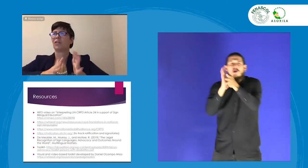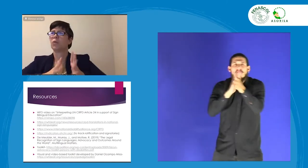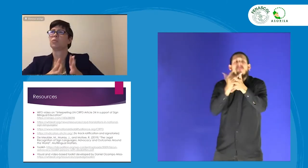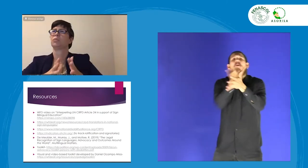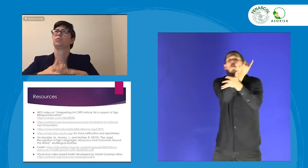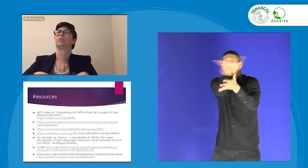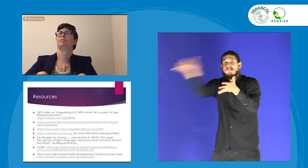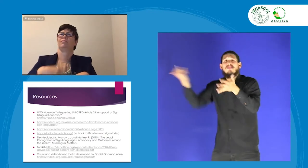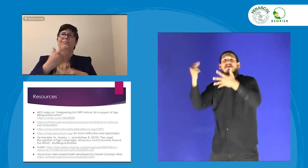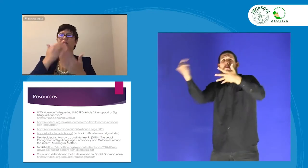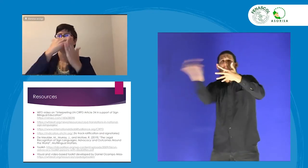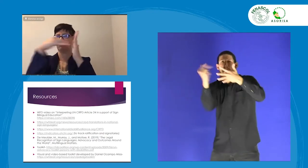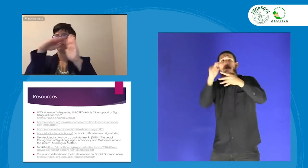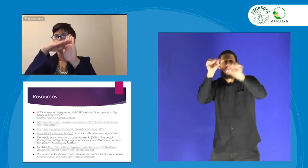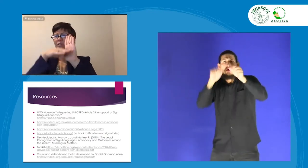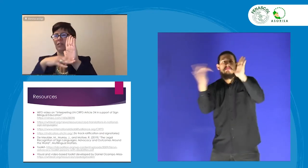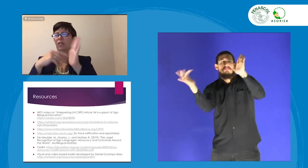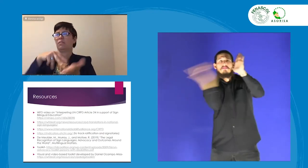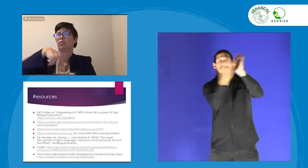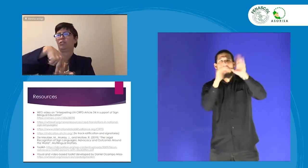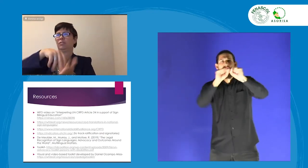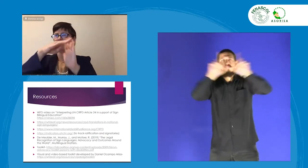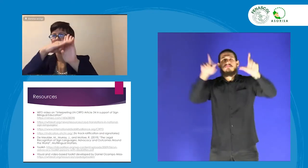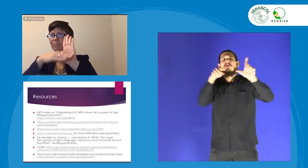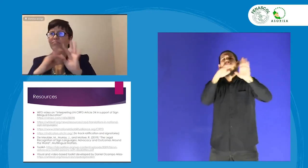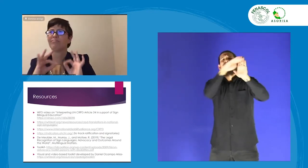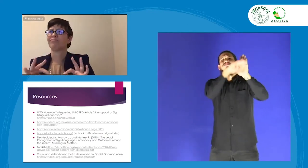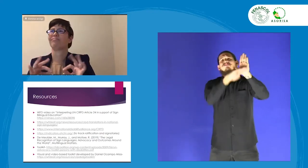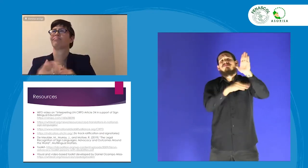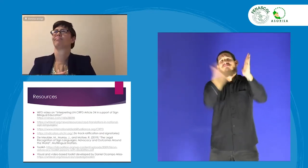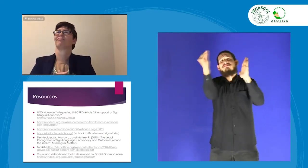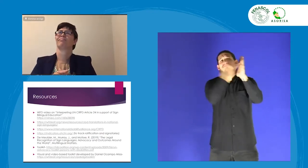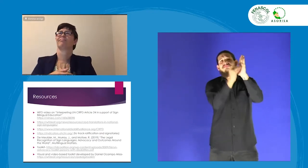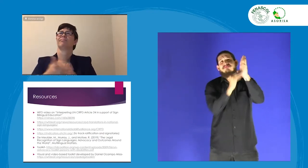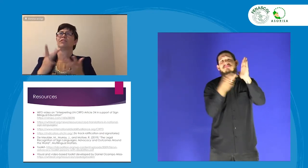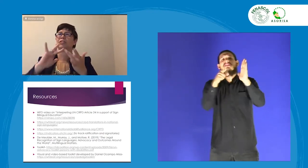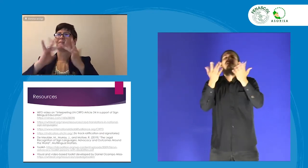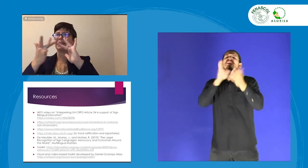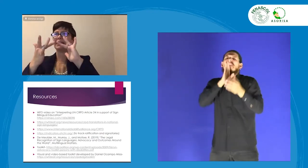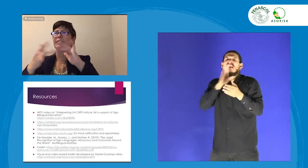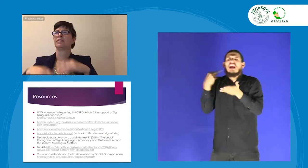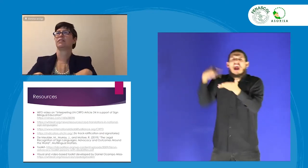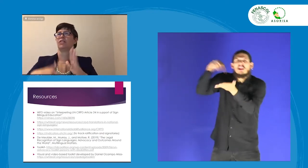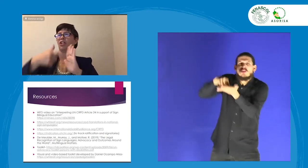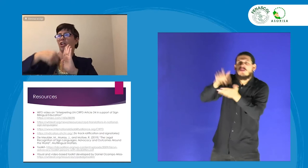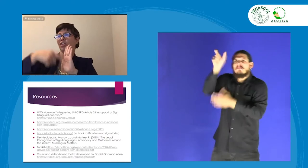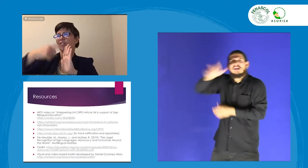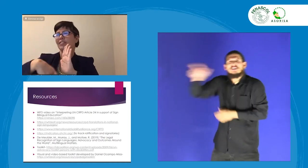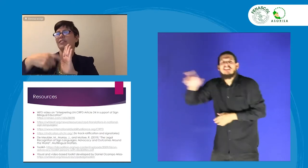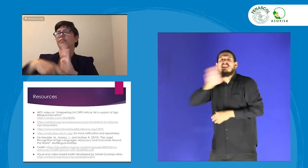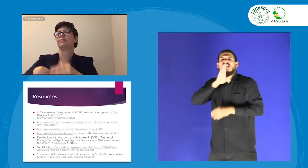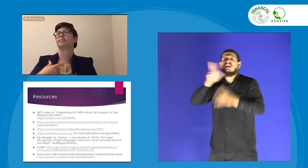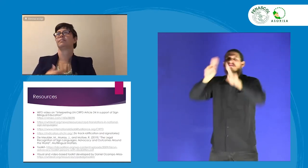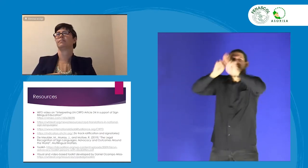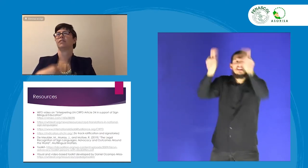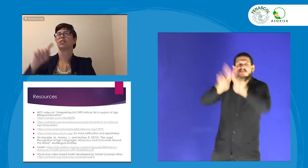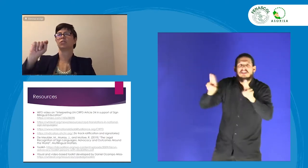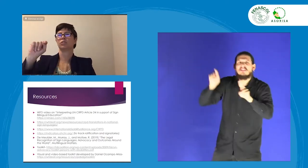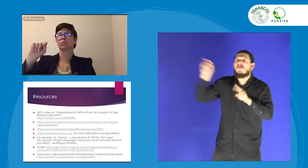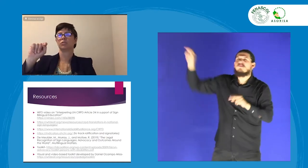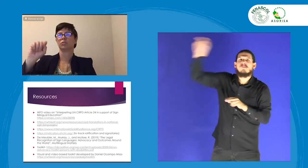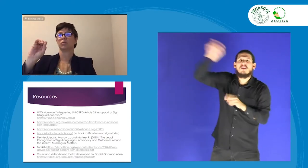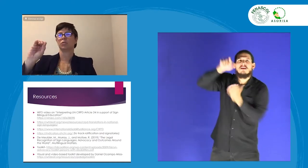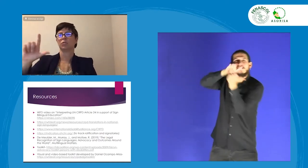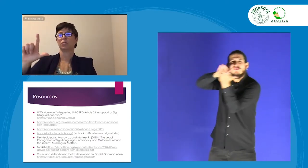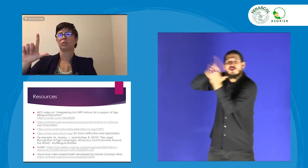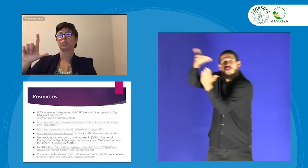recursos que ustedes pueden ver en esta presentación para que puedan ampliar más información. Hay artículos, videos